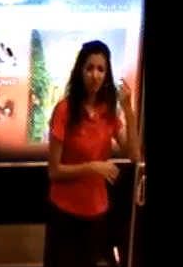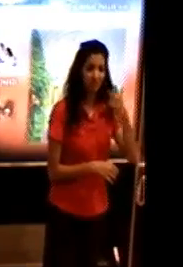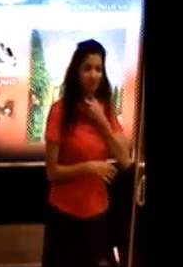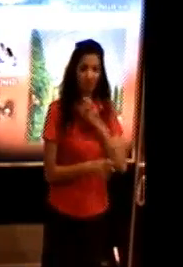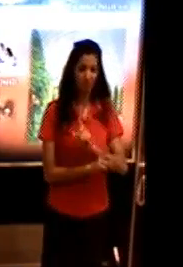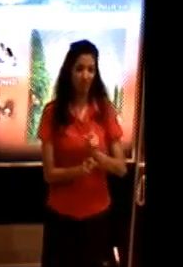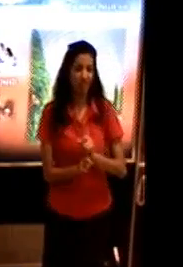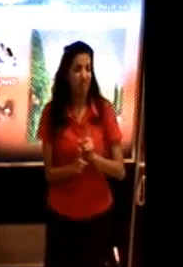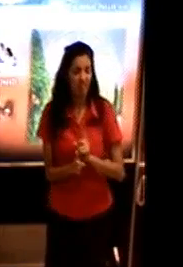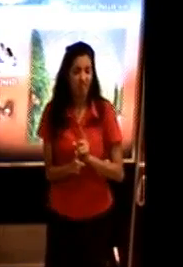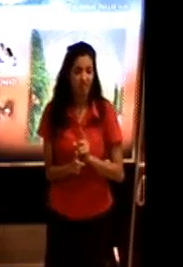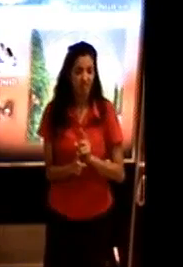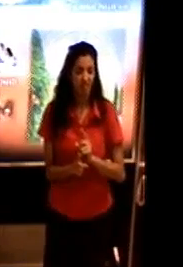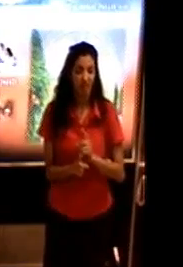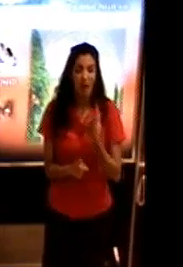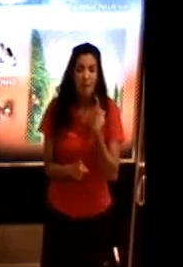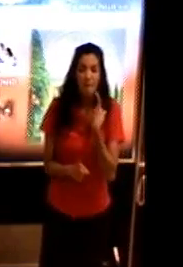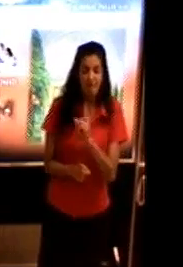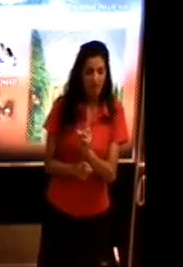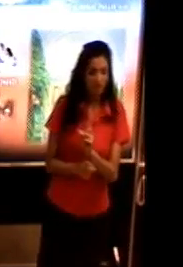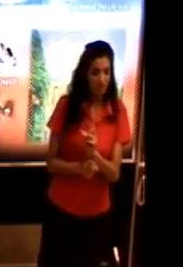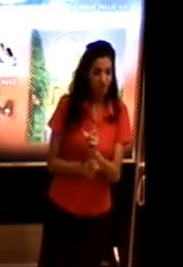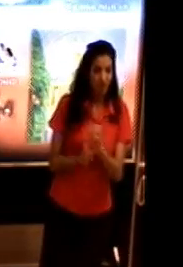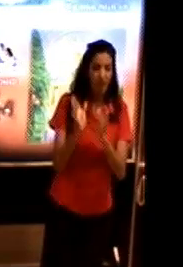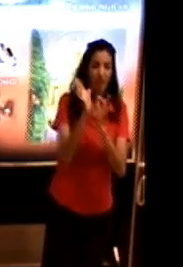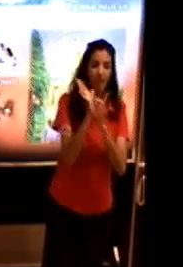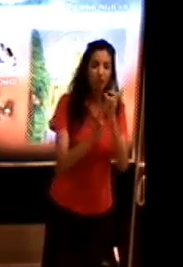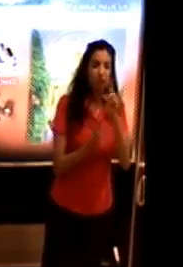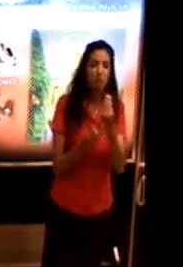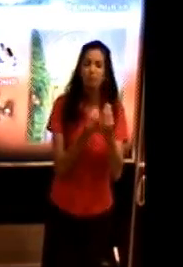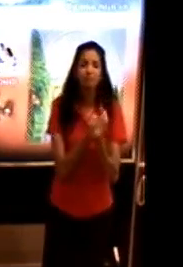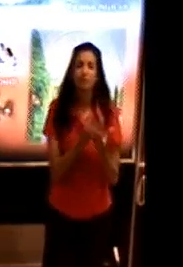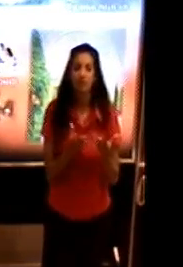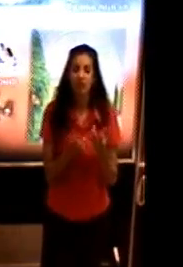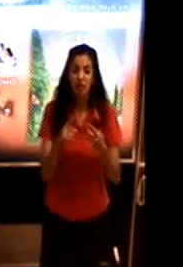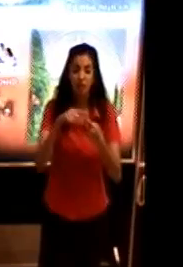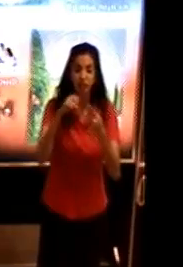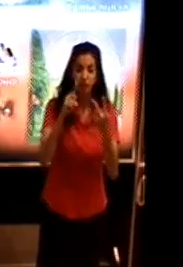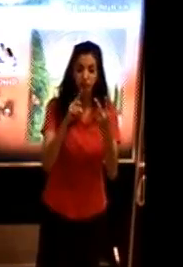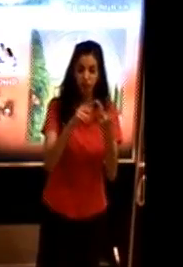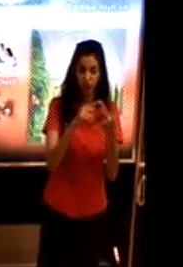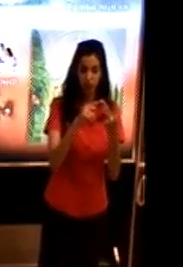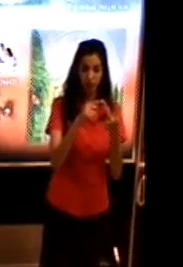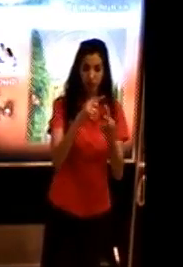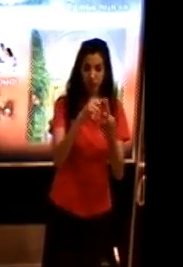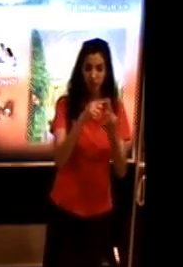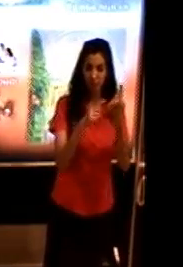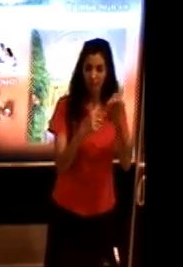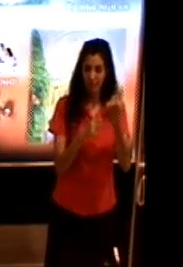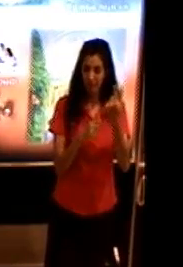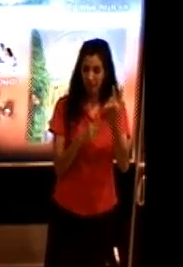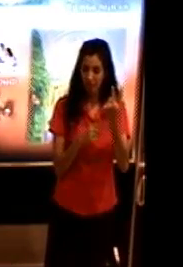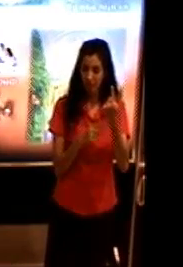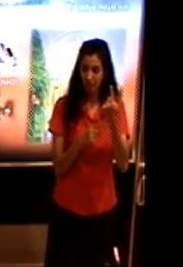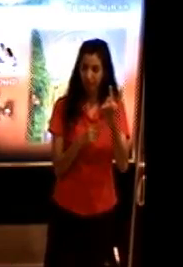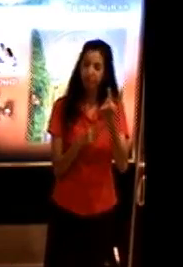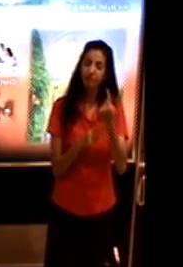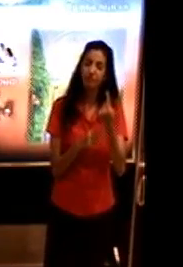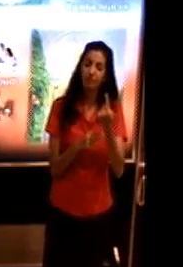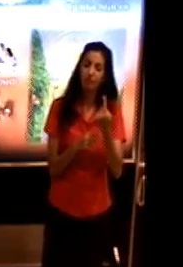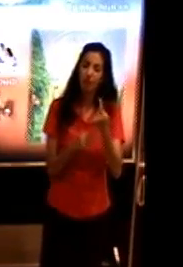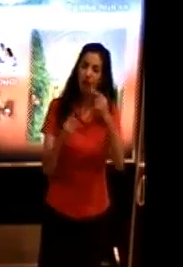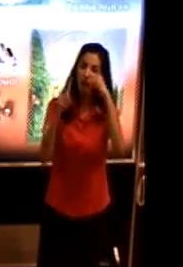Pero hermanos, Cristo murió por dos cosas. Primera cosa, murió en la cruz del